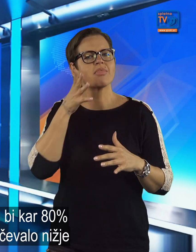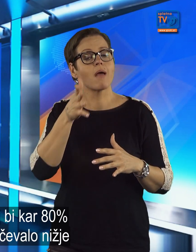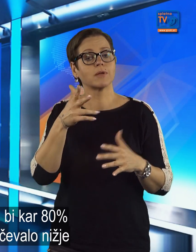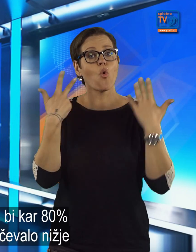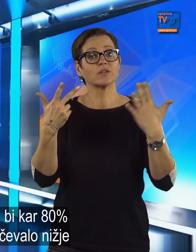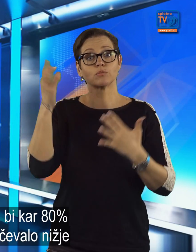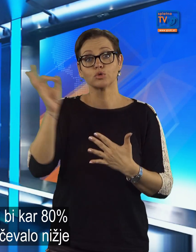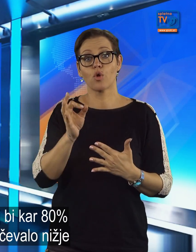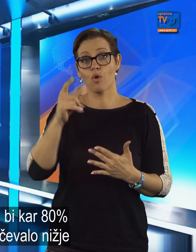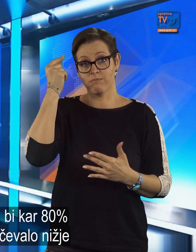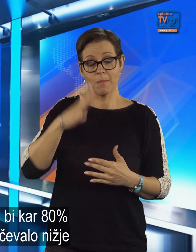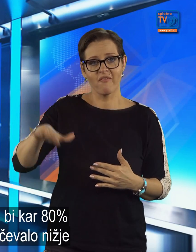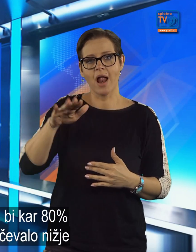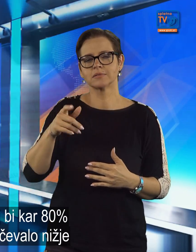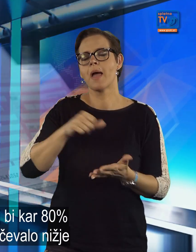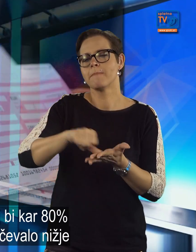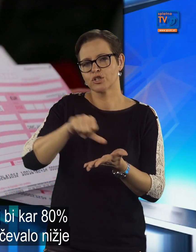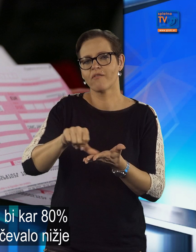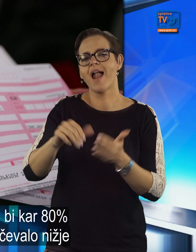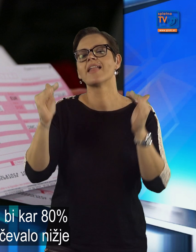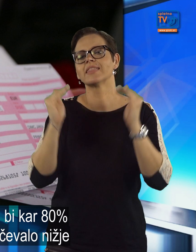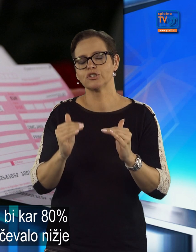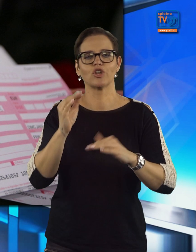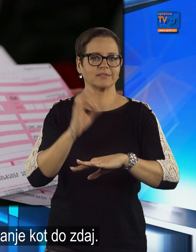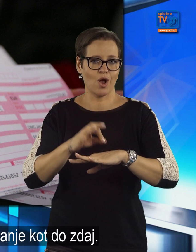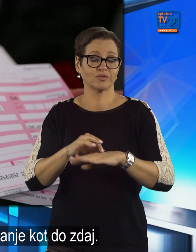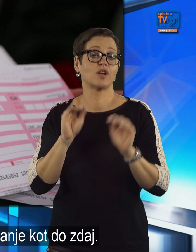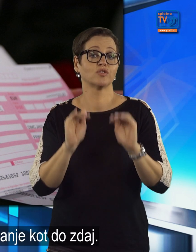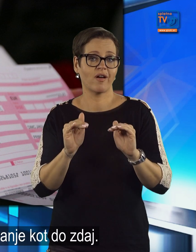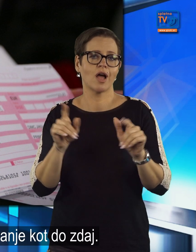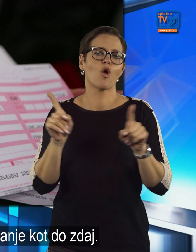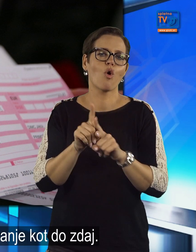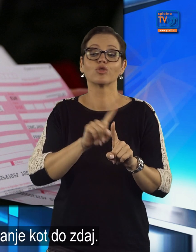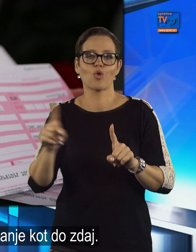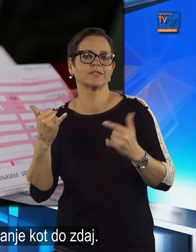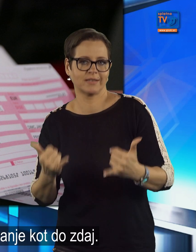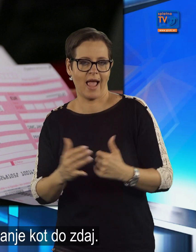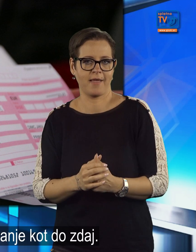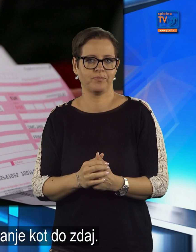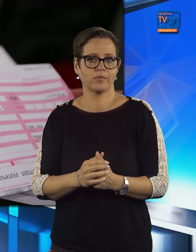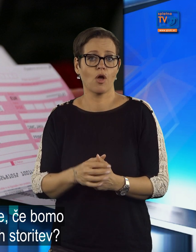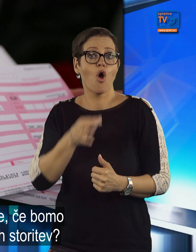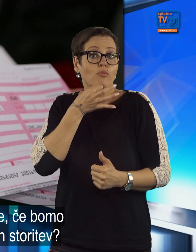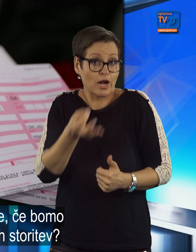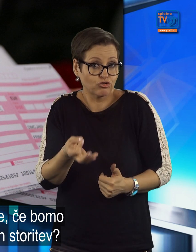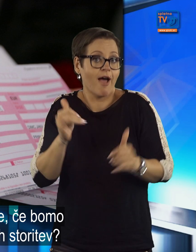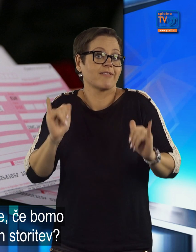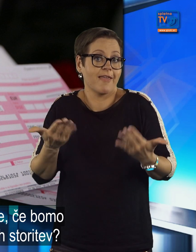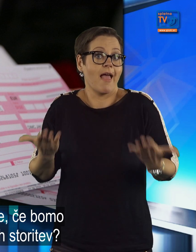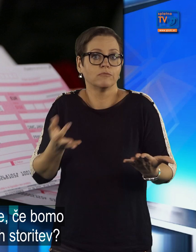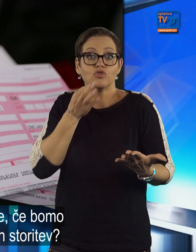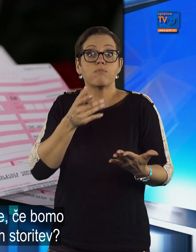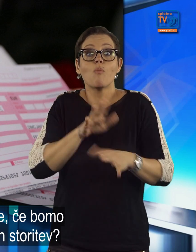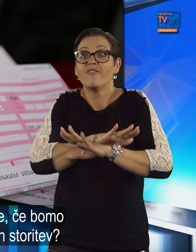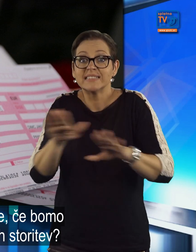Predvidoma naj bi kar 80% prebivalstva plačevalo nižje zdravstveno zavarovanje kot do zdaj. Vprašanje pa